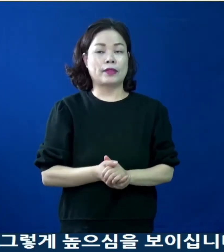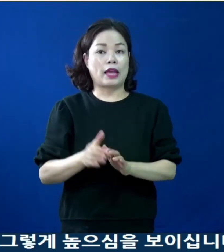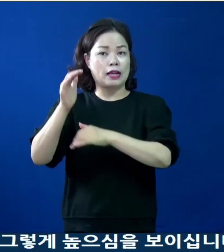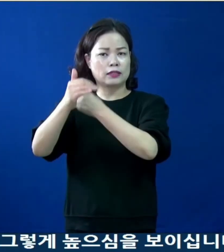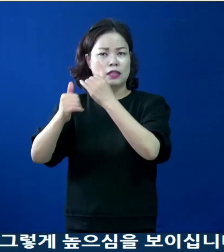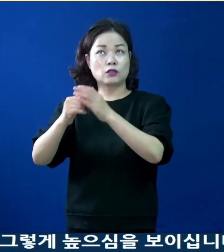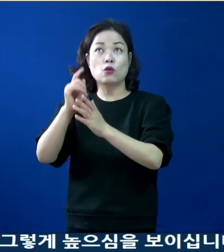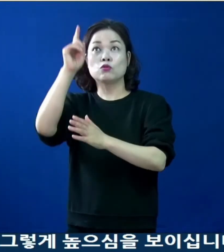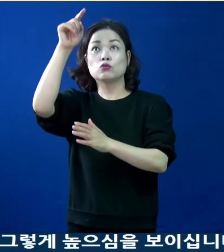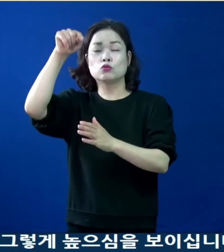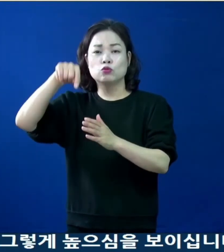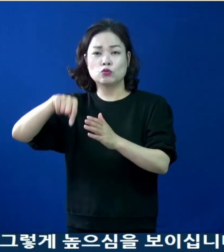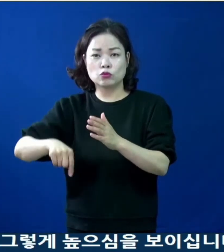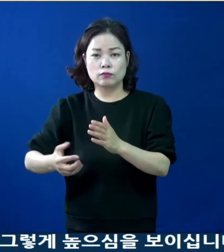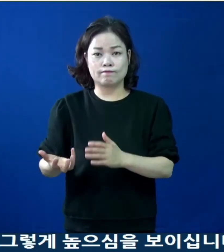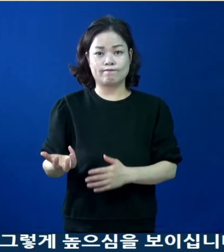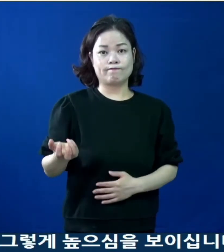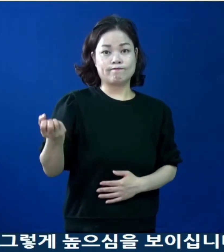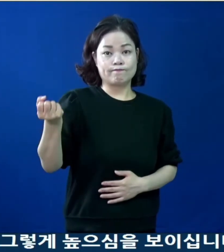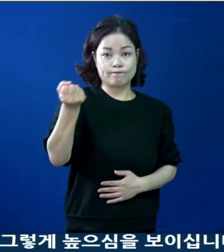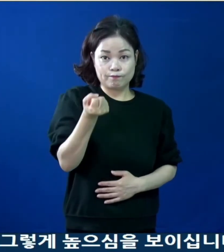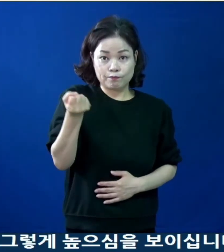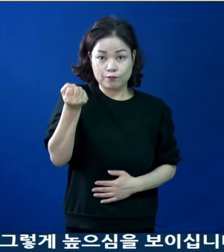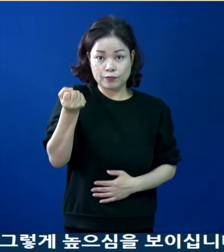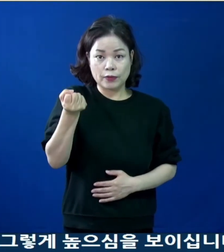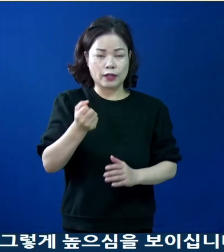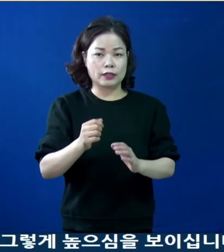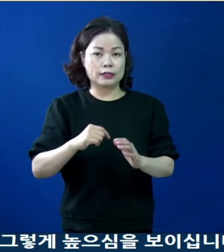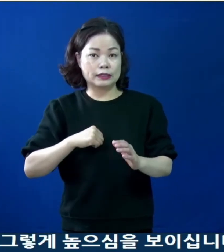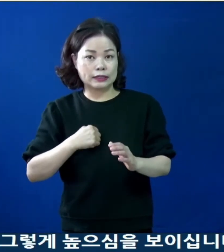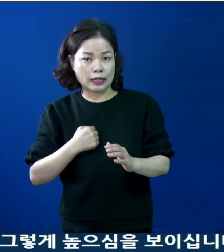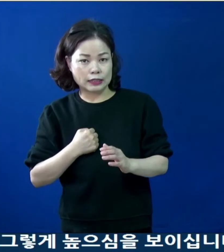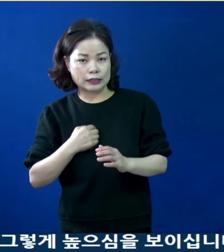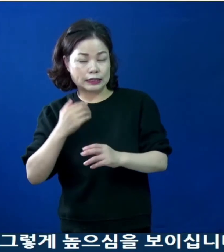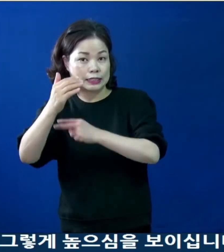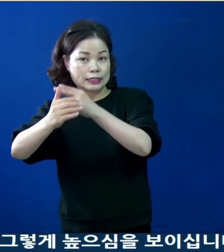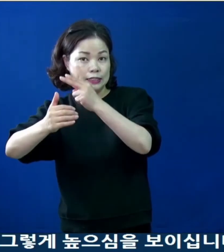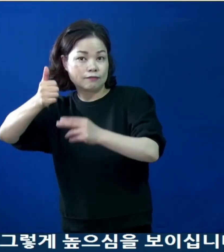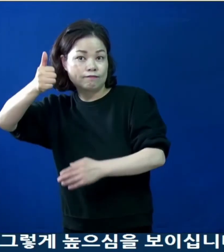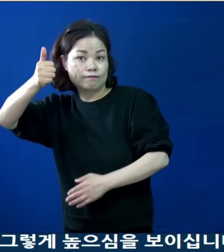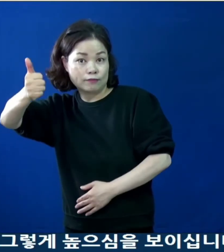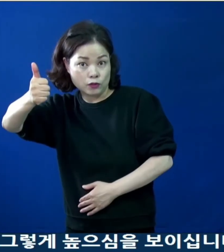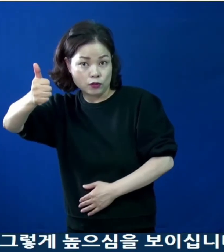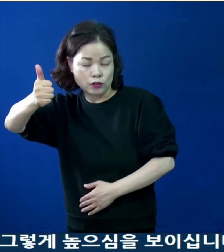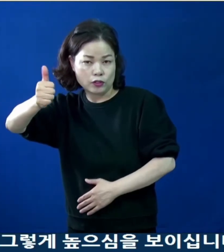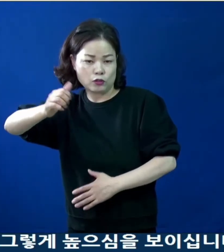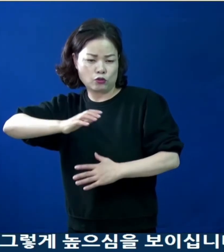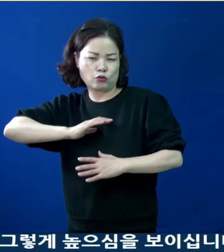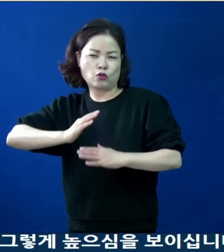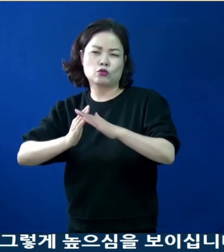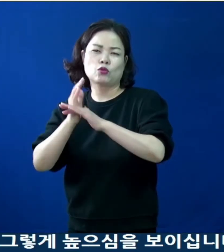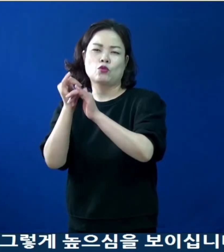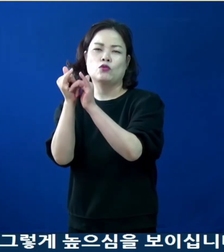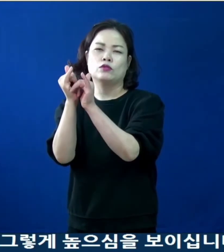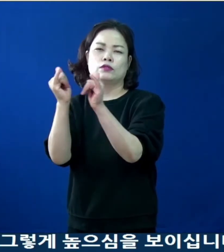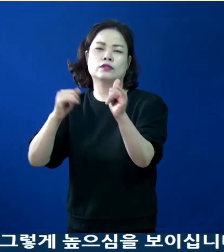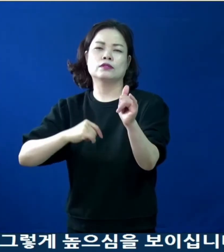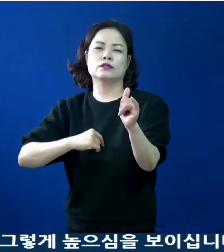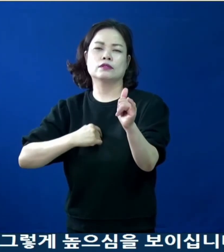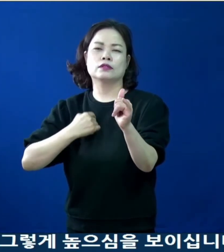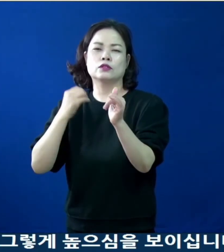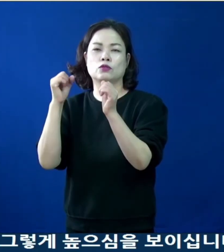하나님은 온 우주의 소유권을 주장하시고 자신을 신의 신, 주의 주, 두려운 초월자로